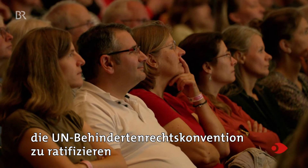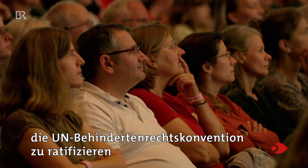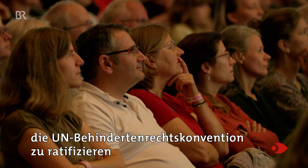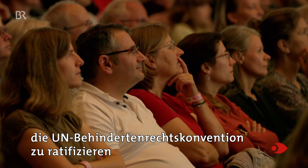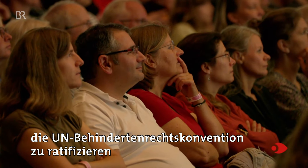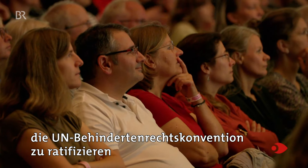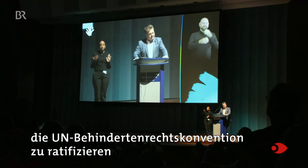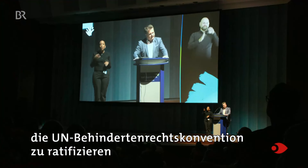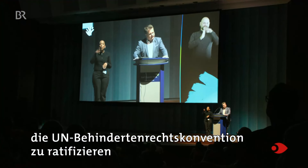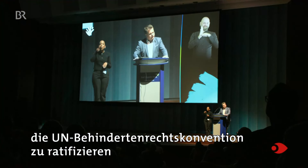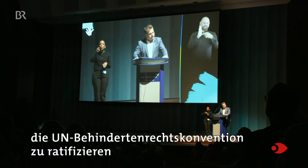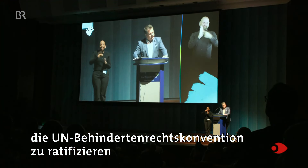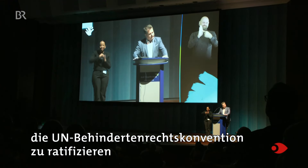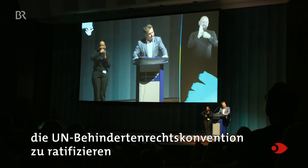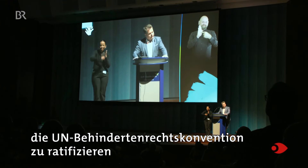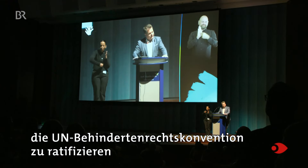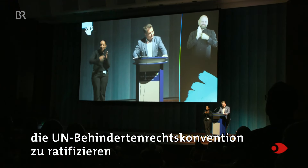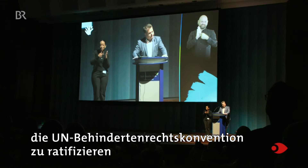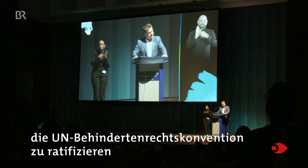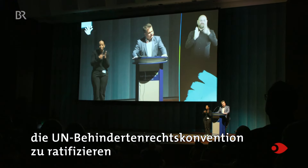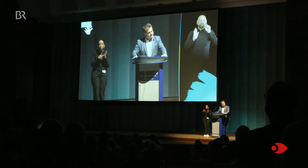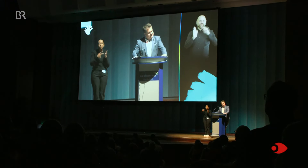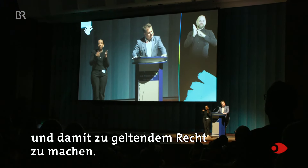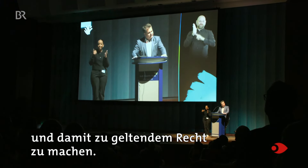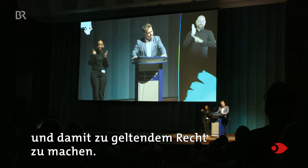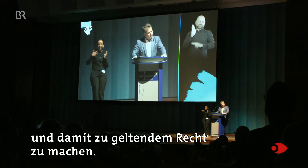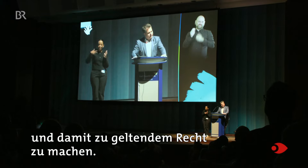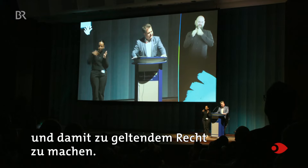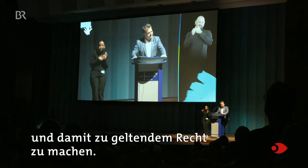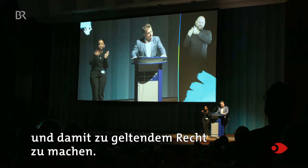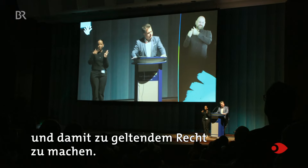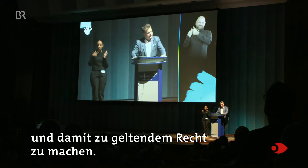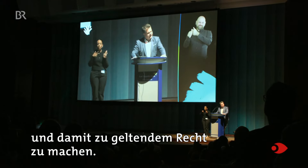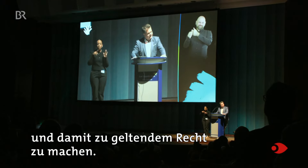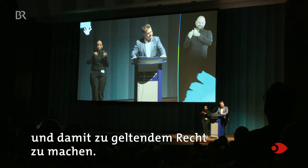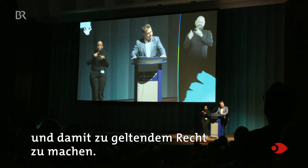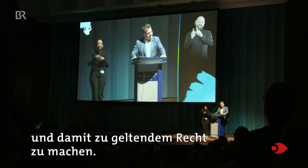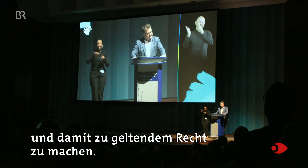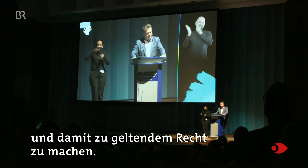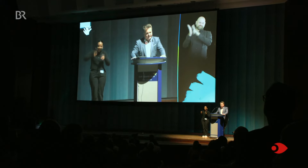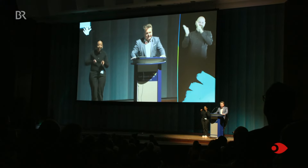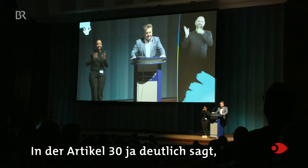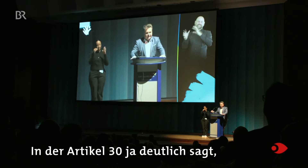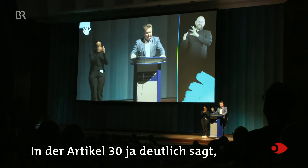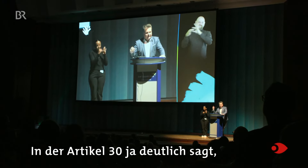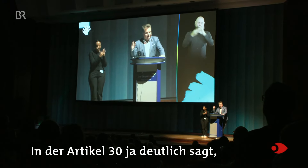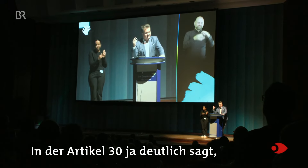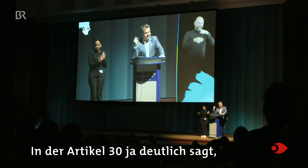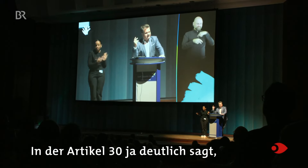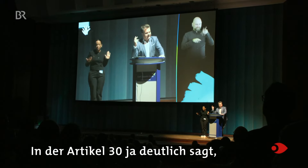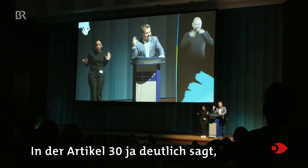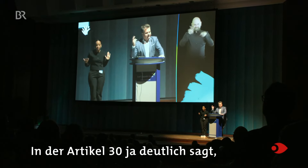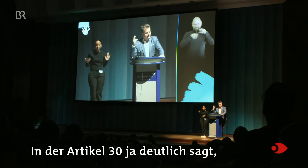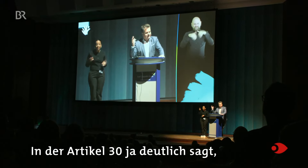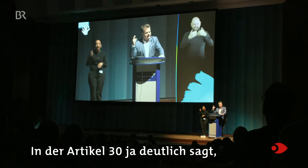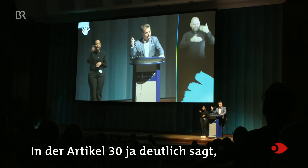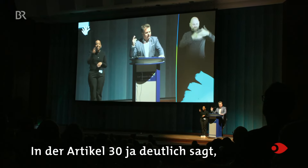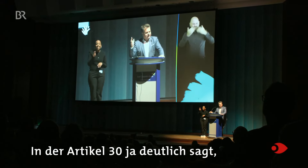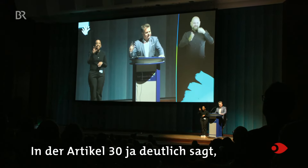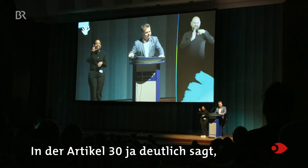die UN-Behindertenrechtskonvention zu ratifizieren und damit zu geltendem Recht zu machen, in der Artikel 30